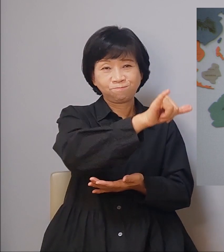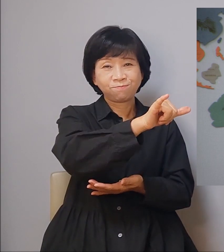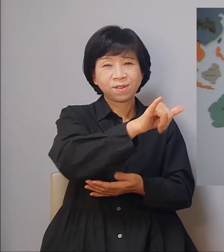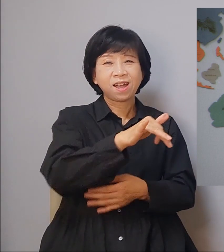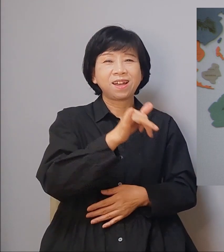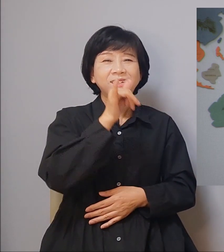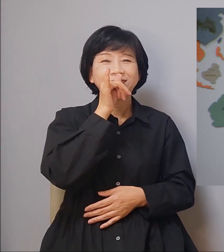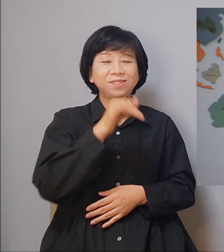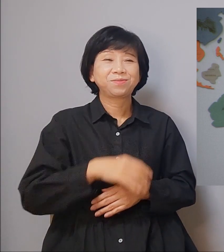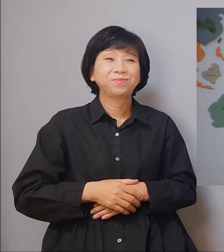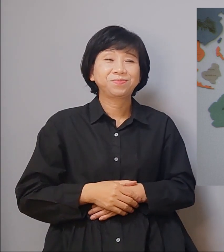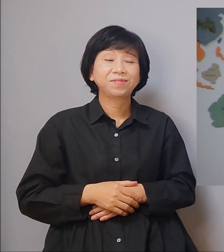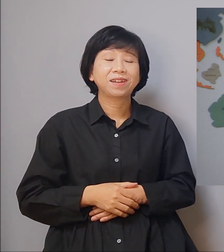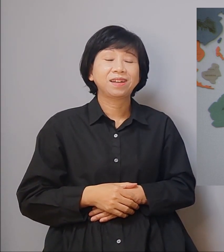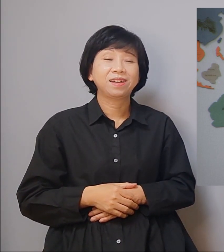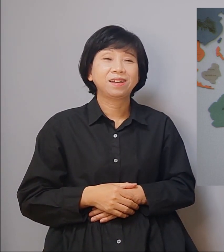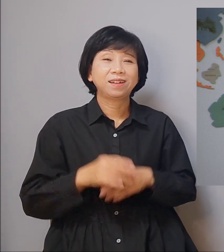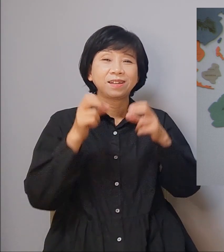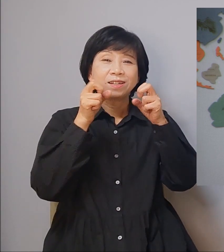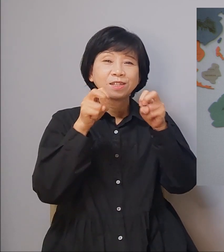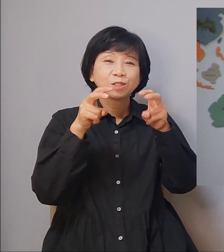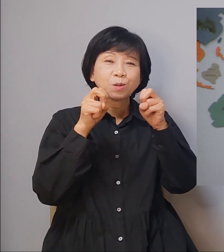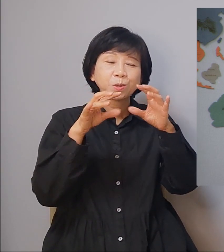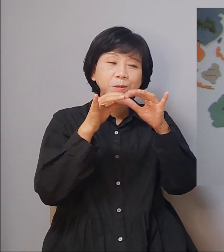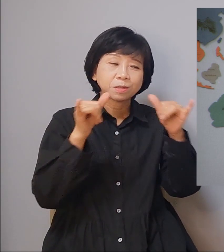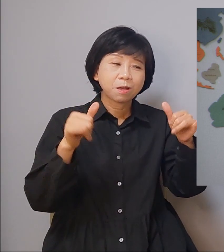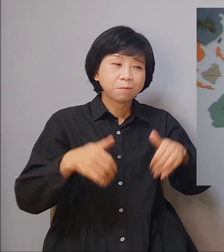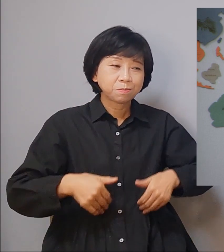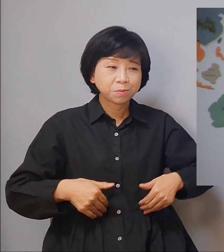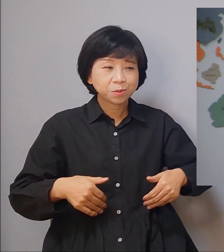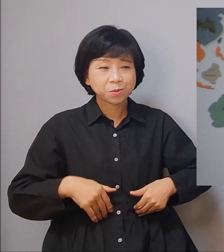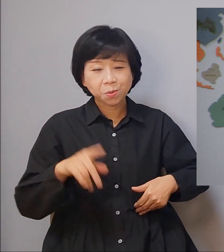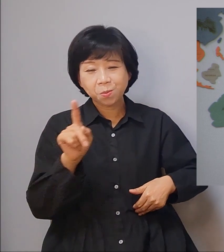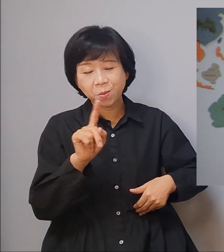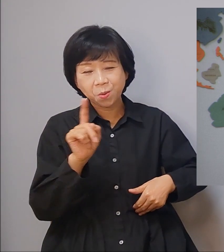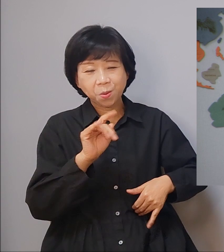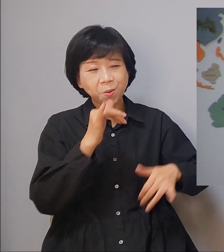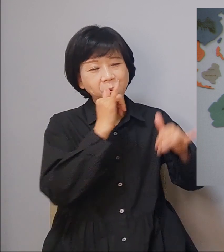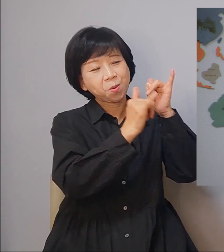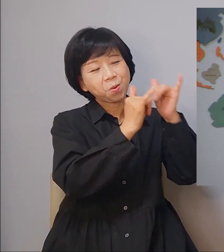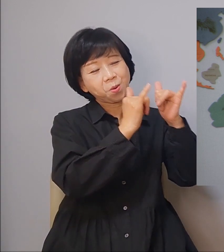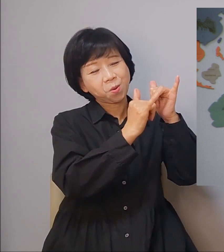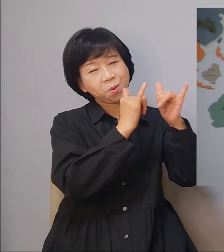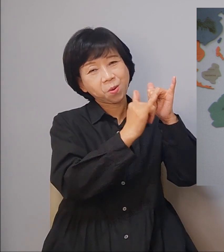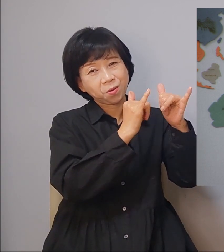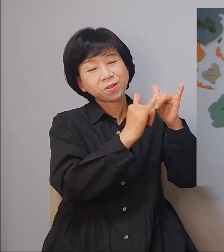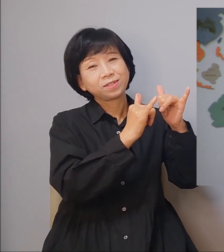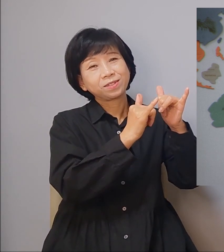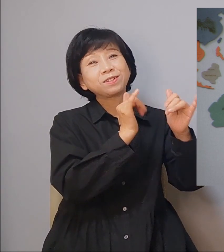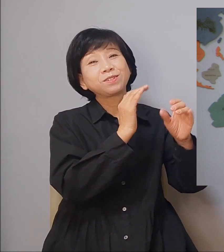가는데요. 우리 선교사님에게 뭐가 필요할까 제가 좀 연락을 하는 가운데